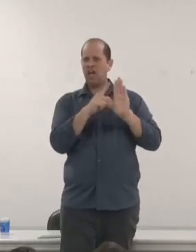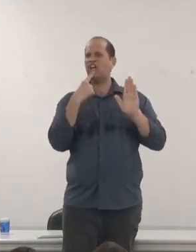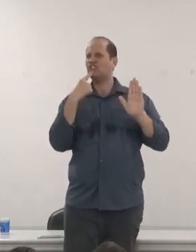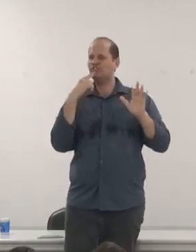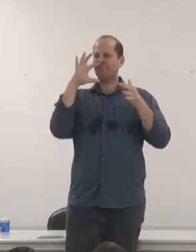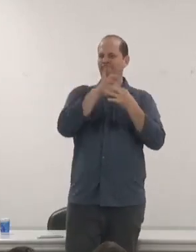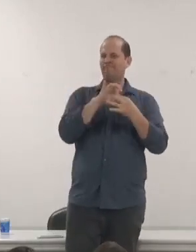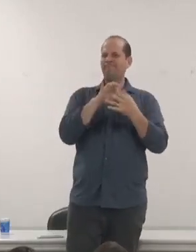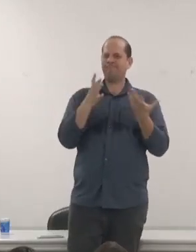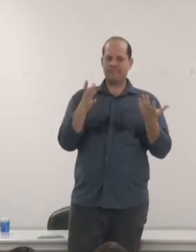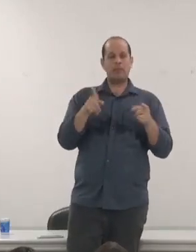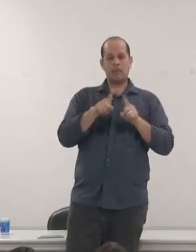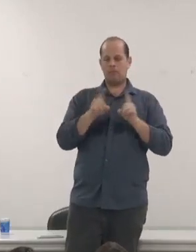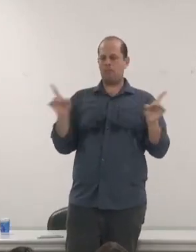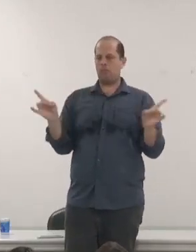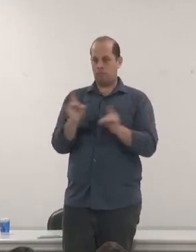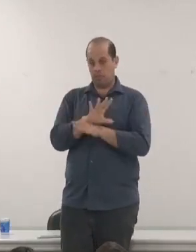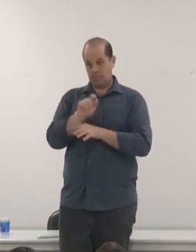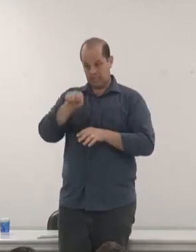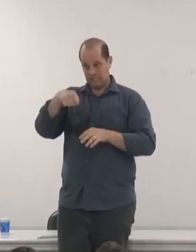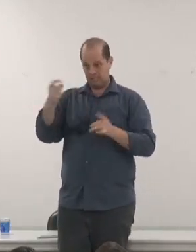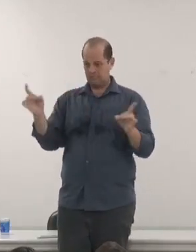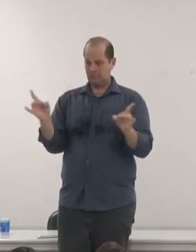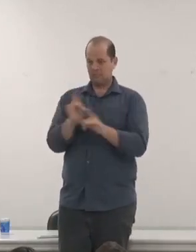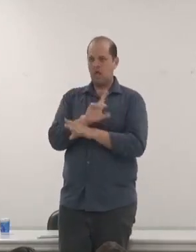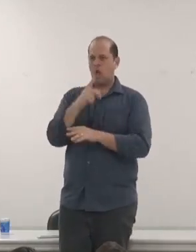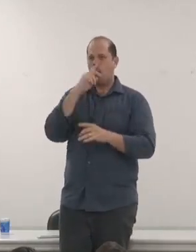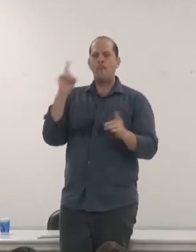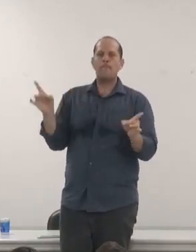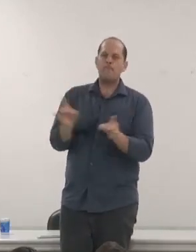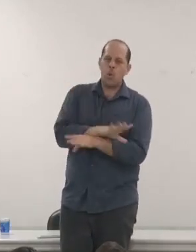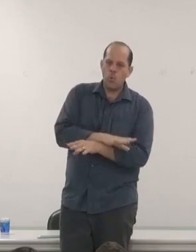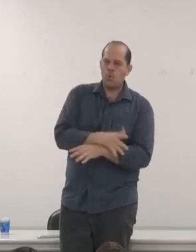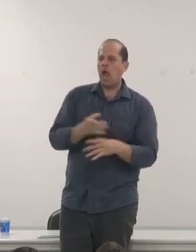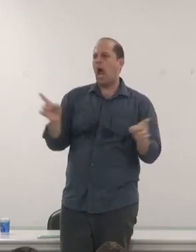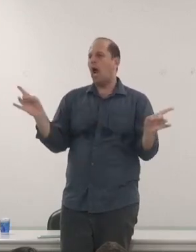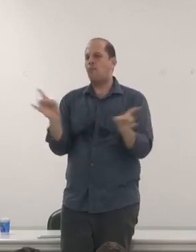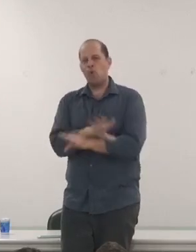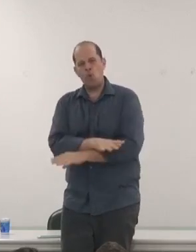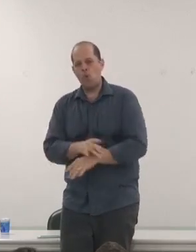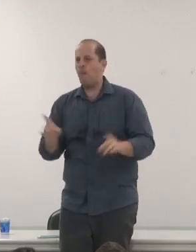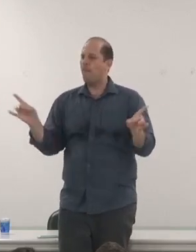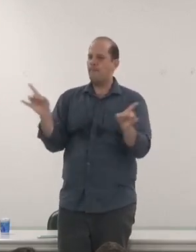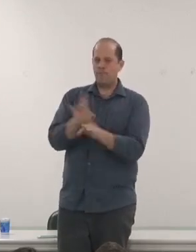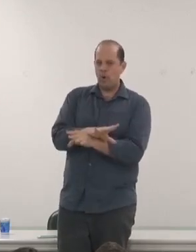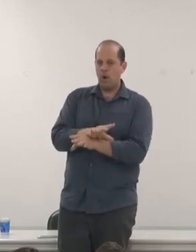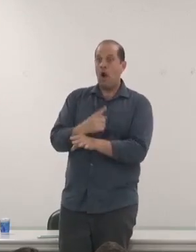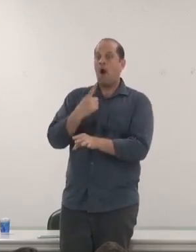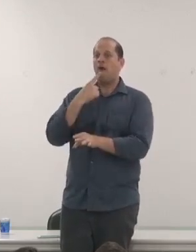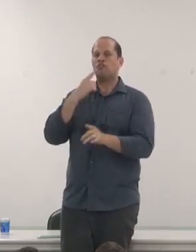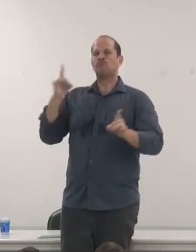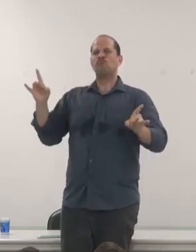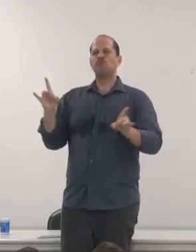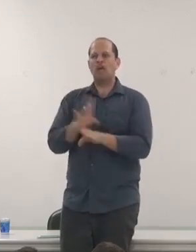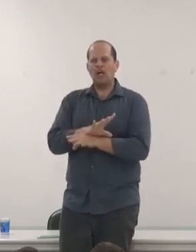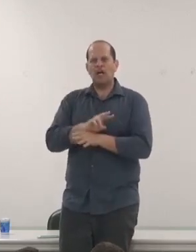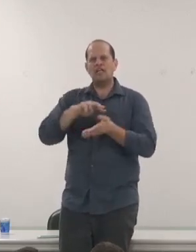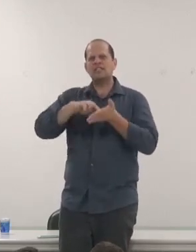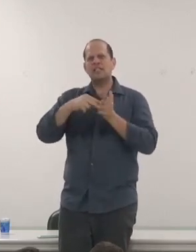foi promulgada, a gente raramente vê o uso do sinal que eu mostrei anteriormente como marca de passado. Então, junto com o sinal